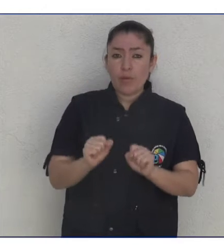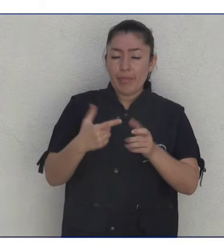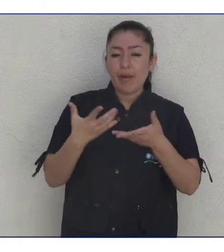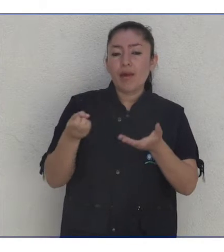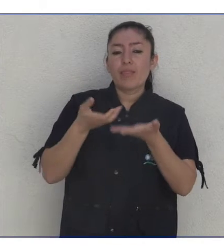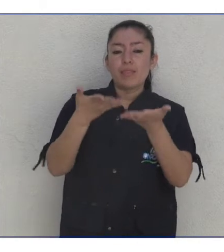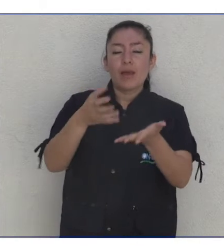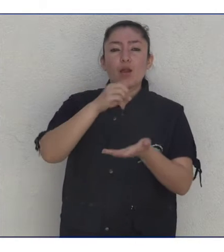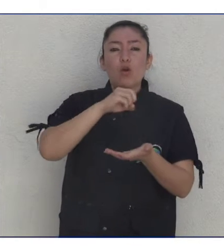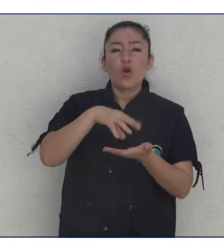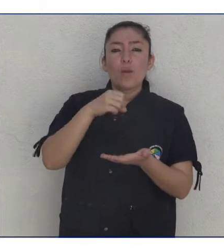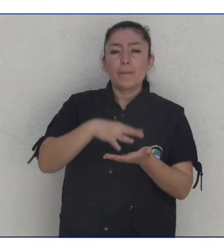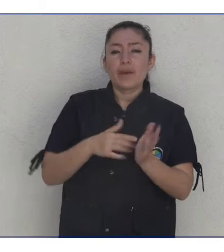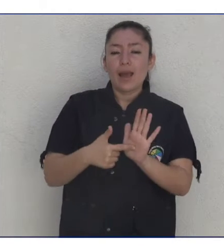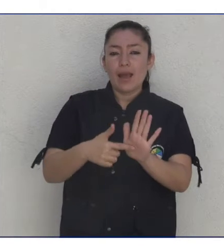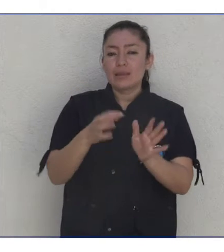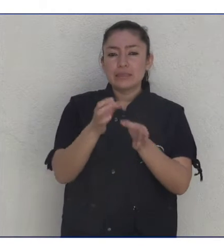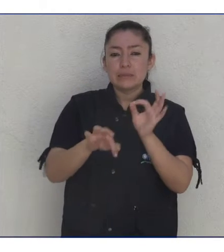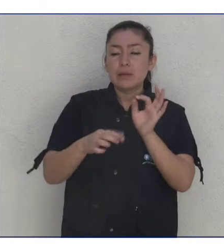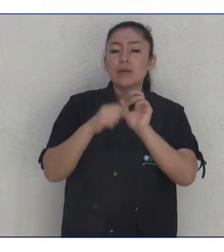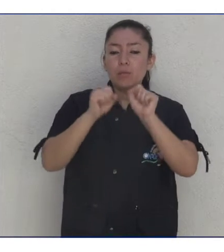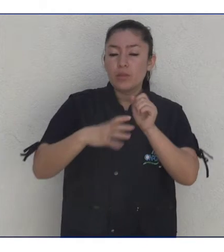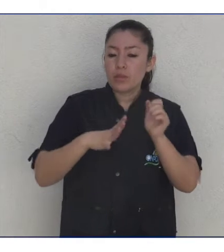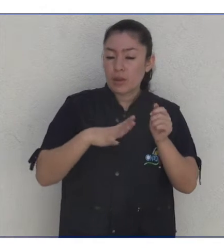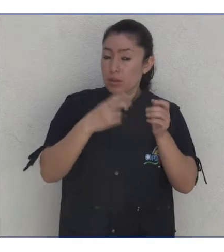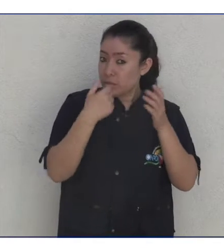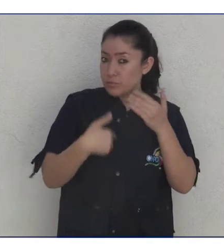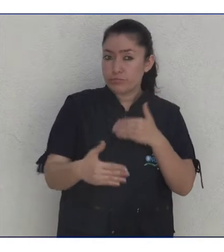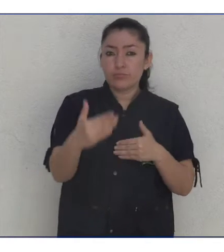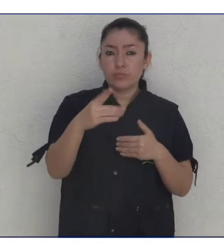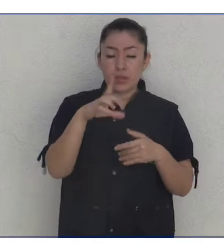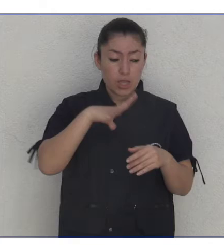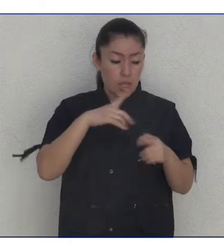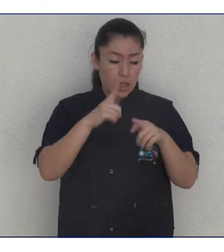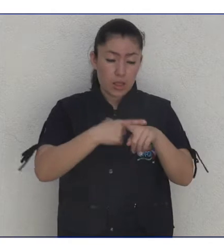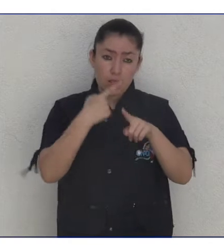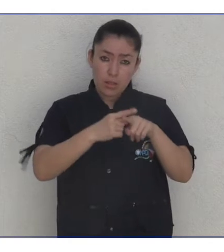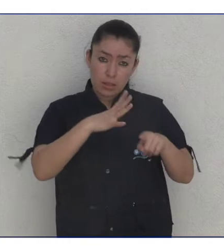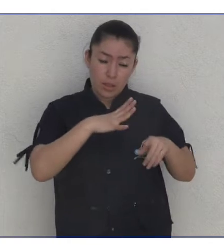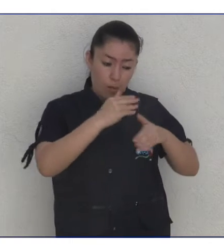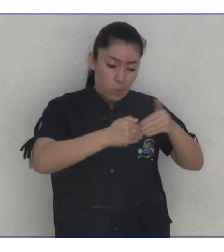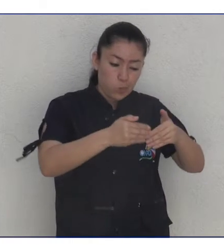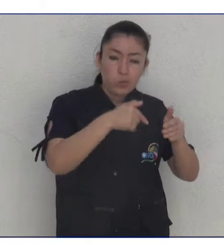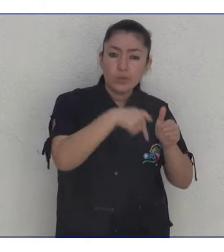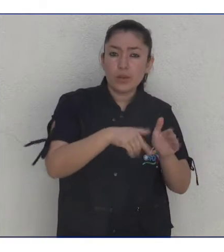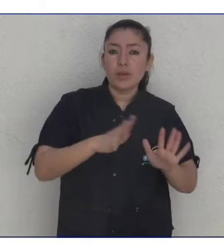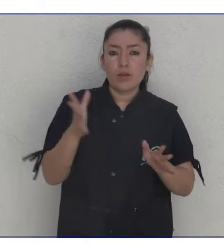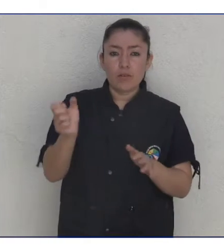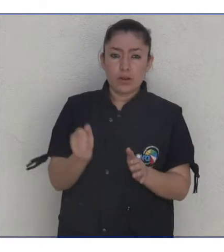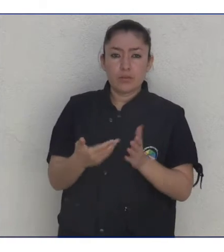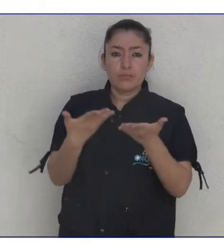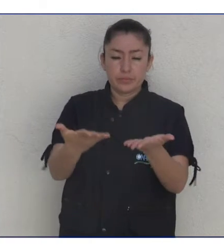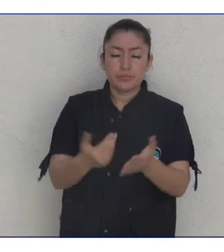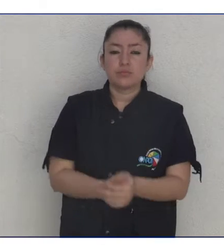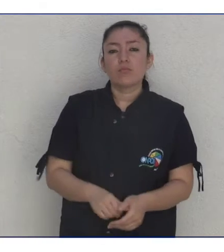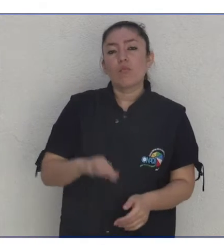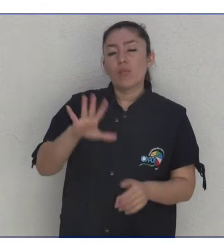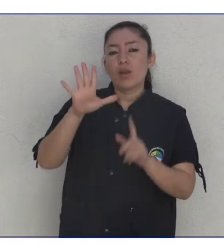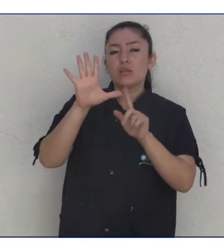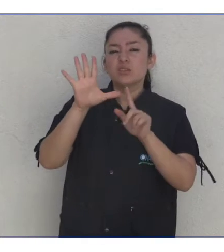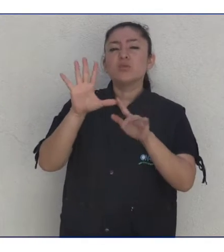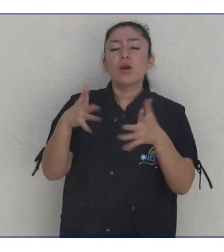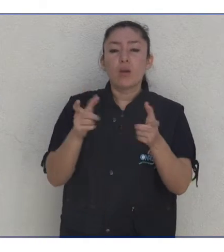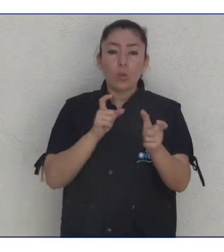o certificada de la información pública solicitada, siempre que se encuentre en los archivos del sujeto obligado. 5.